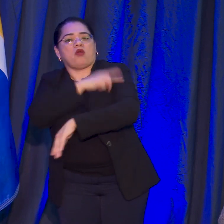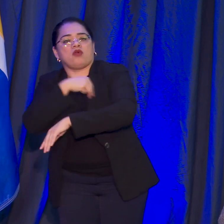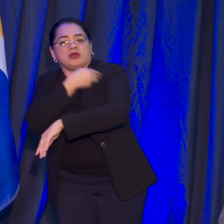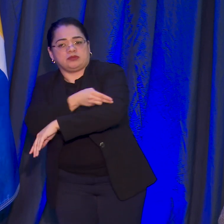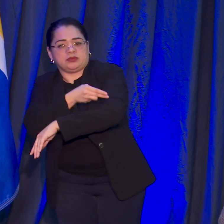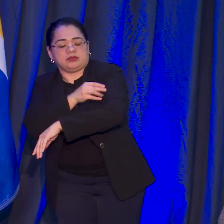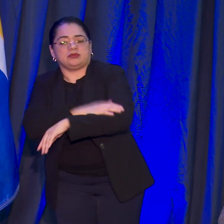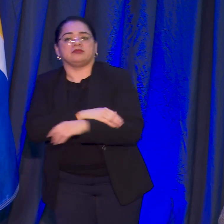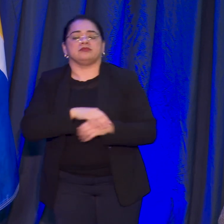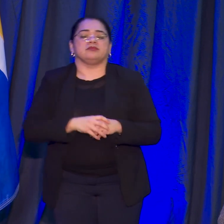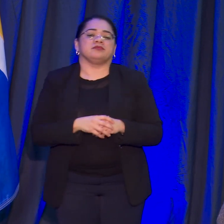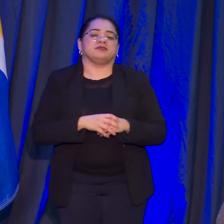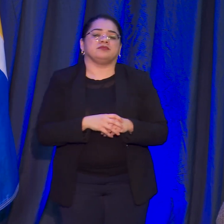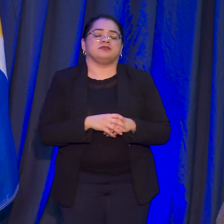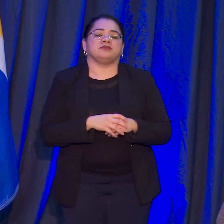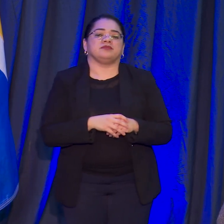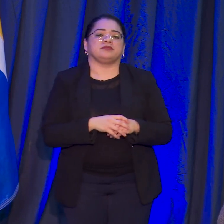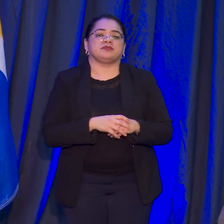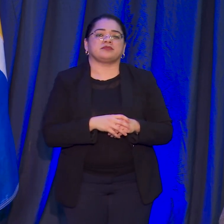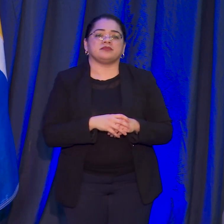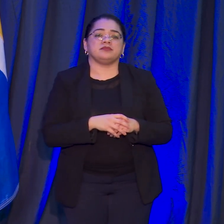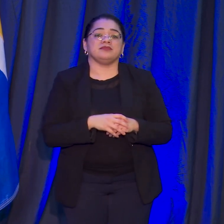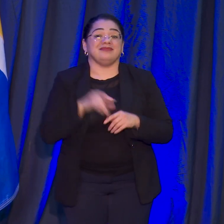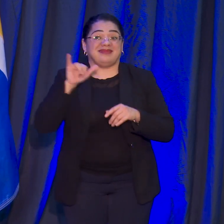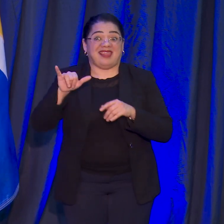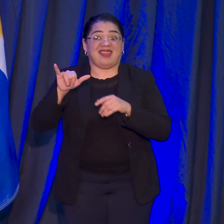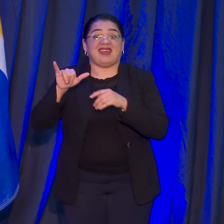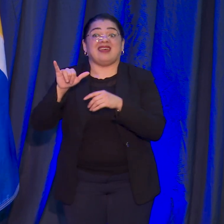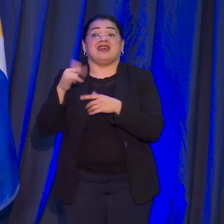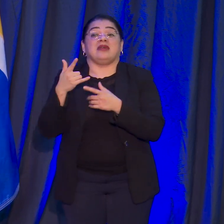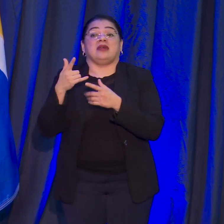pueden requerir cuidados intensivos.